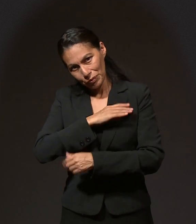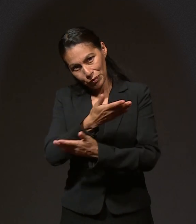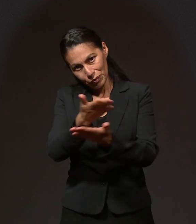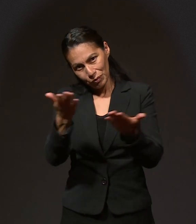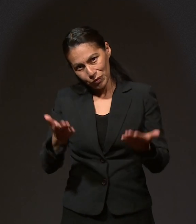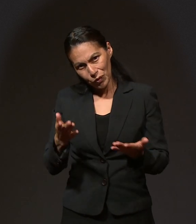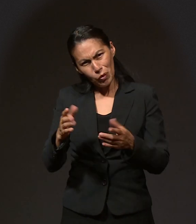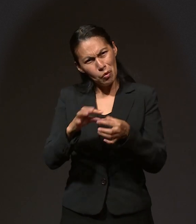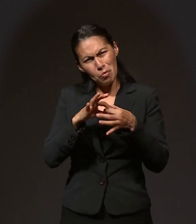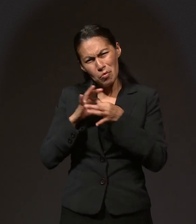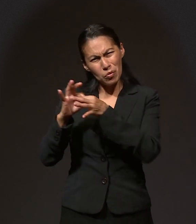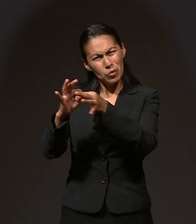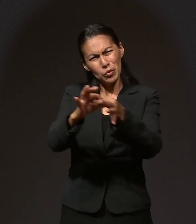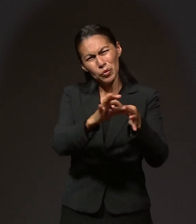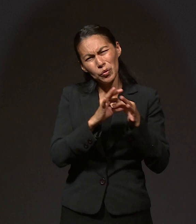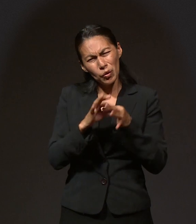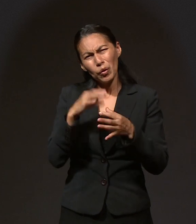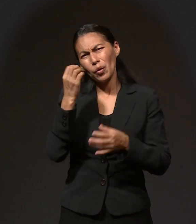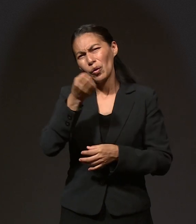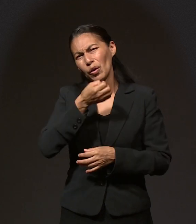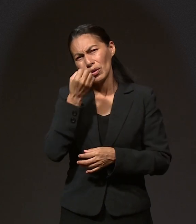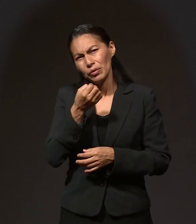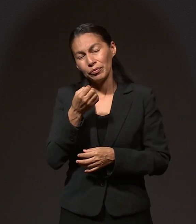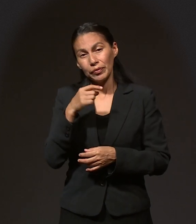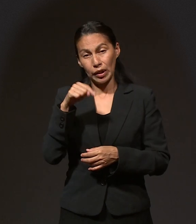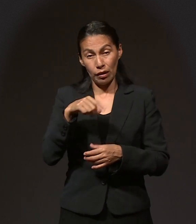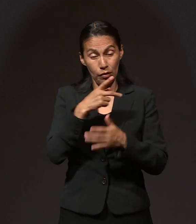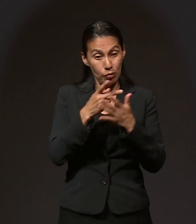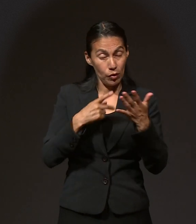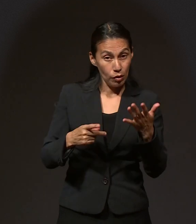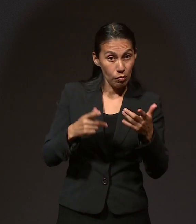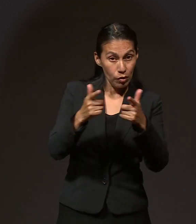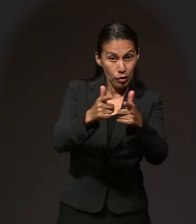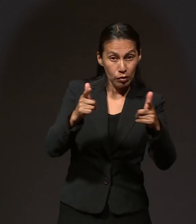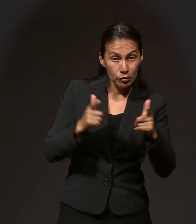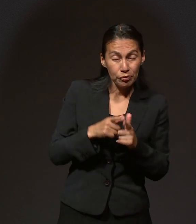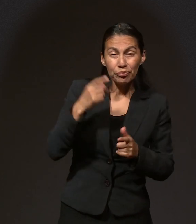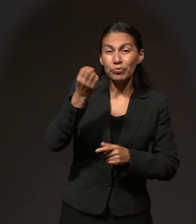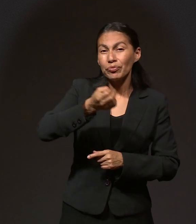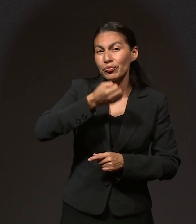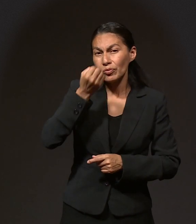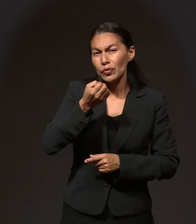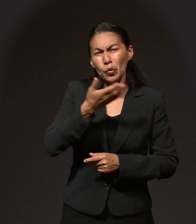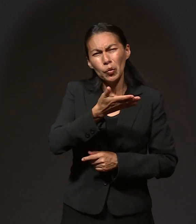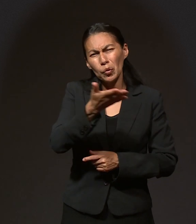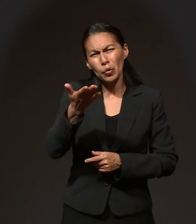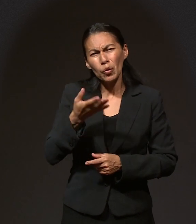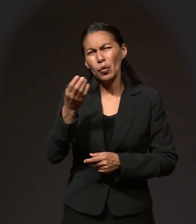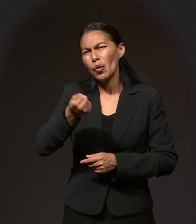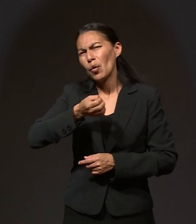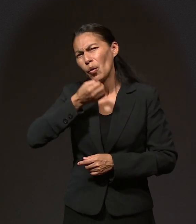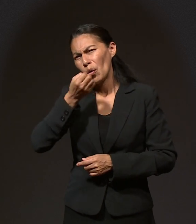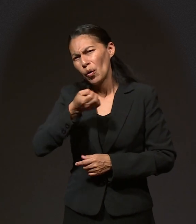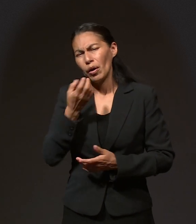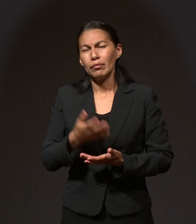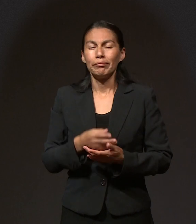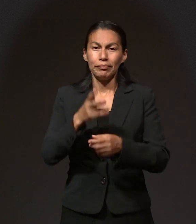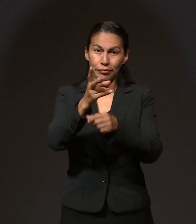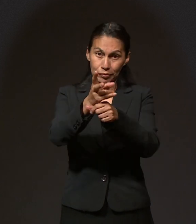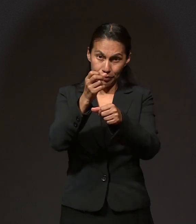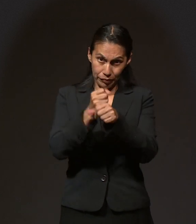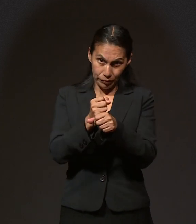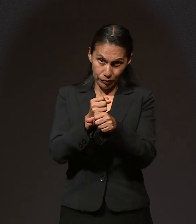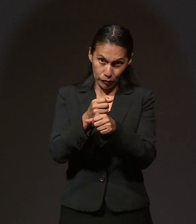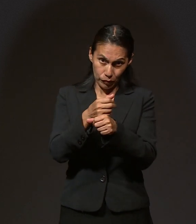y este programa es para que formemos grupos de oración oremos los unos por los otros yo te